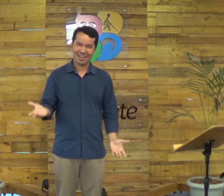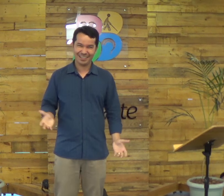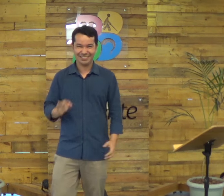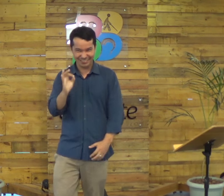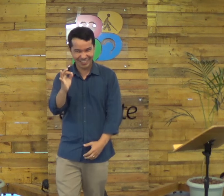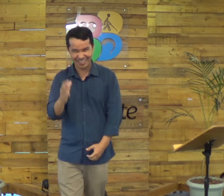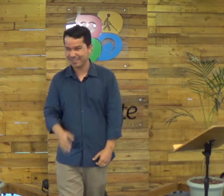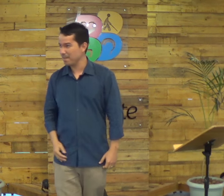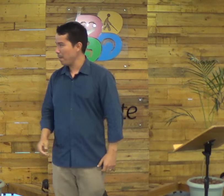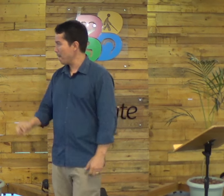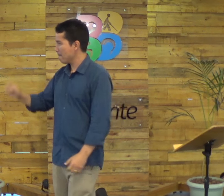Preciso lembrar disso.